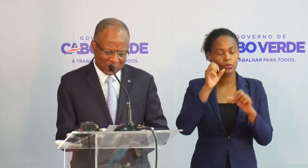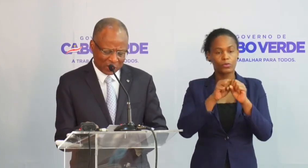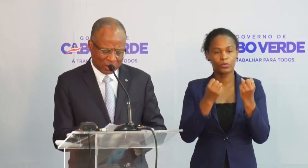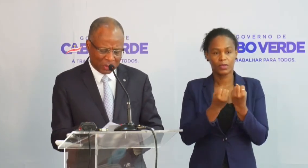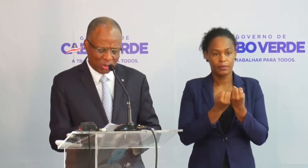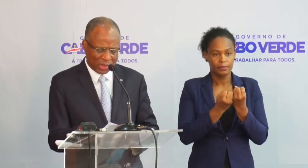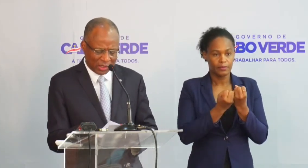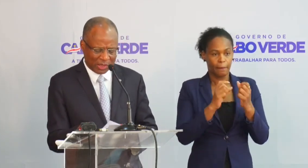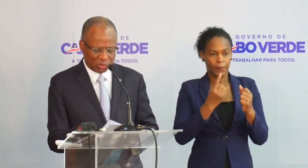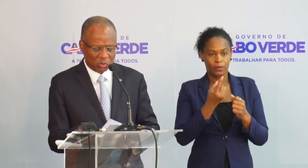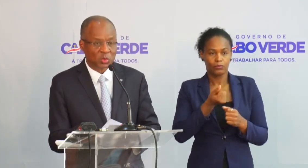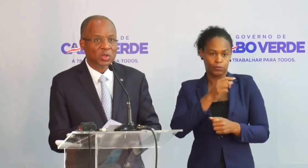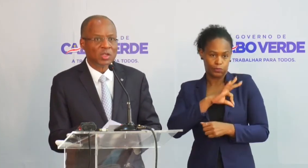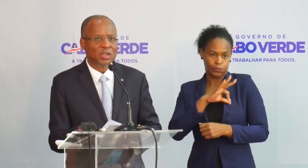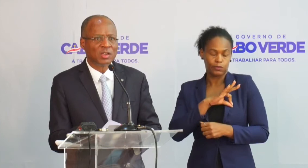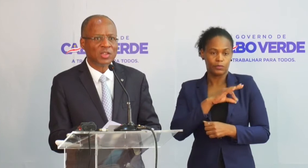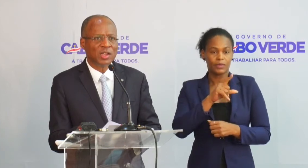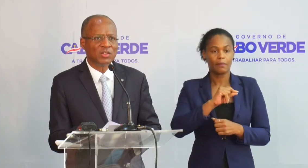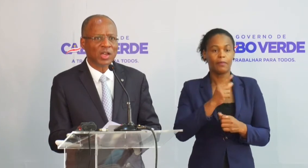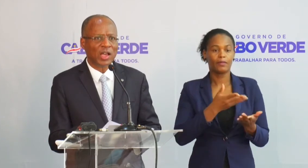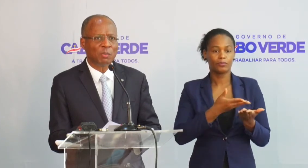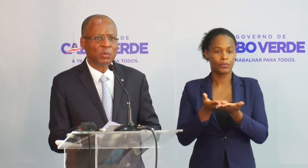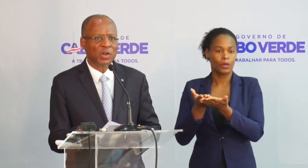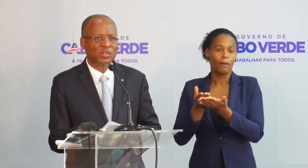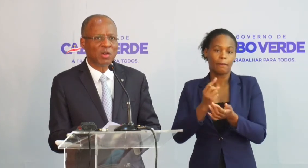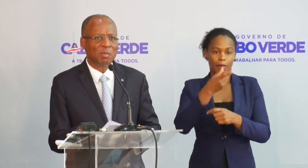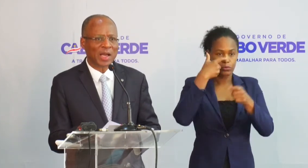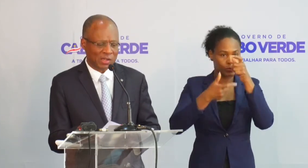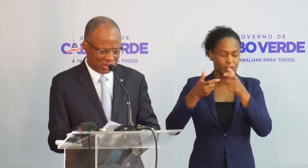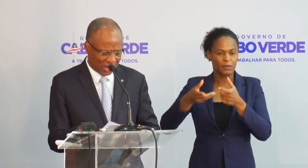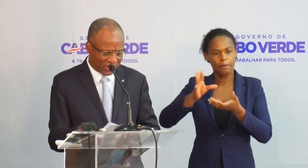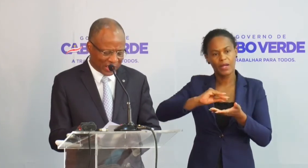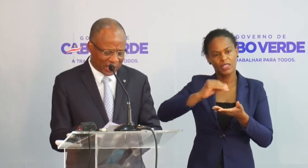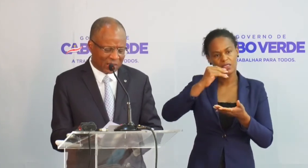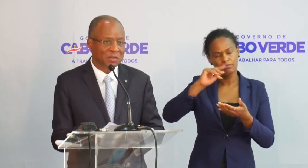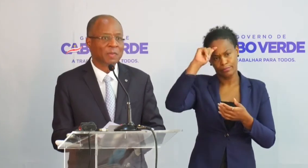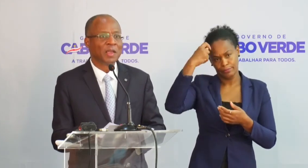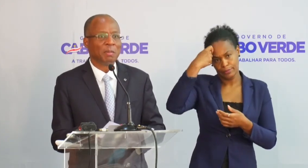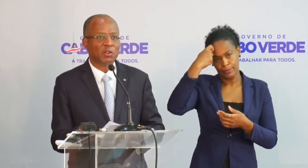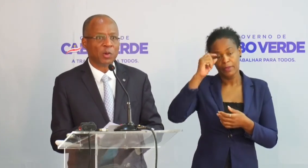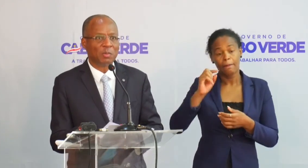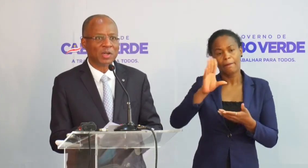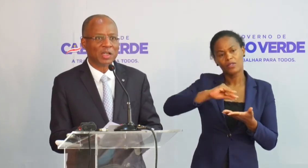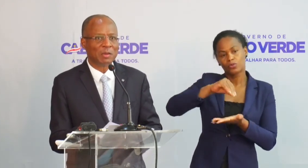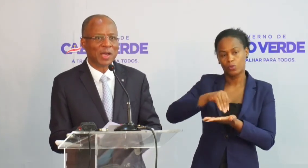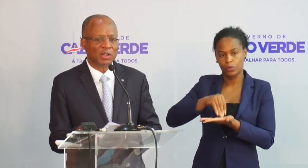social pelo rendimento, dirigidas à população mais afetada,